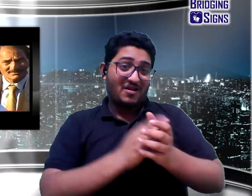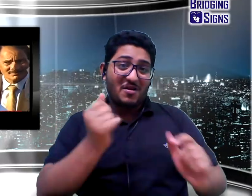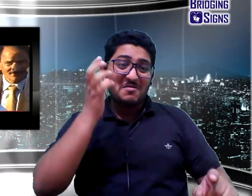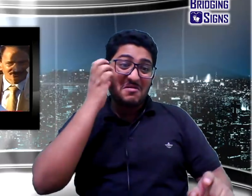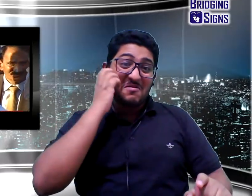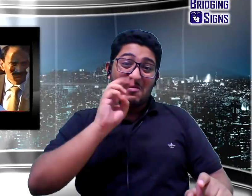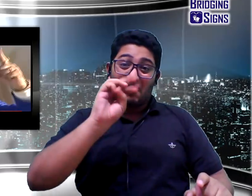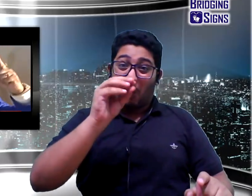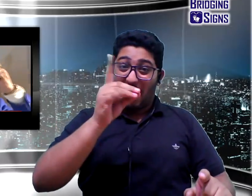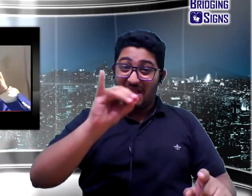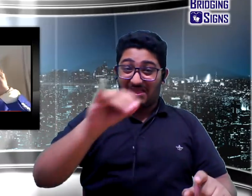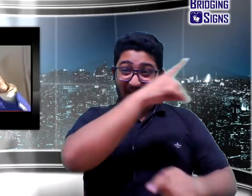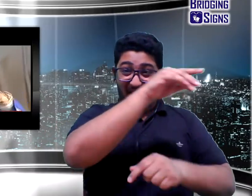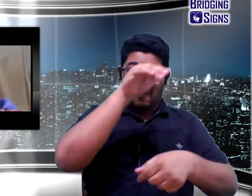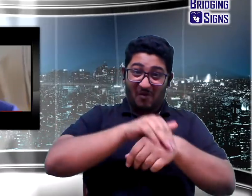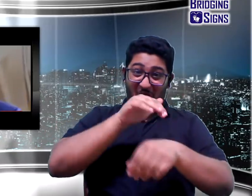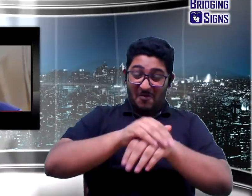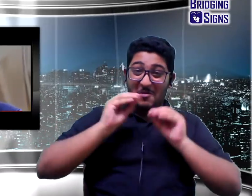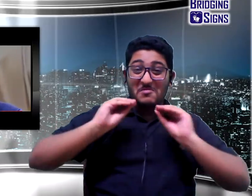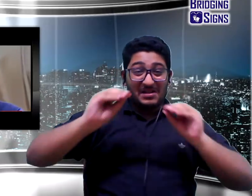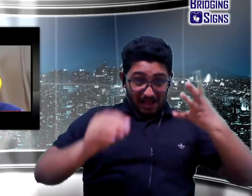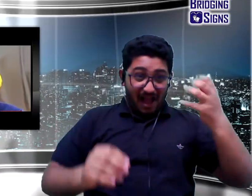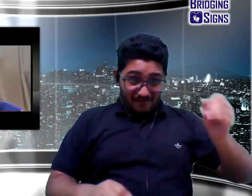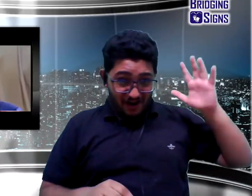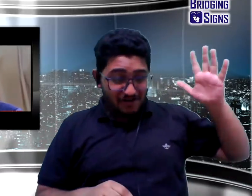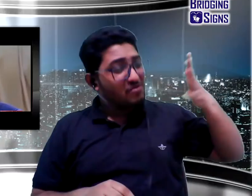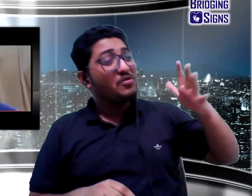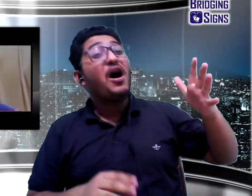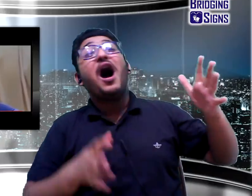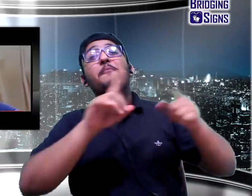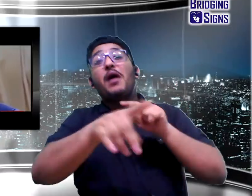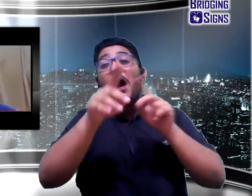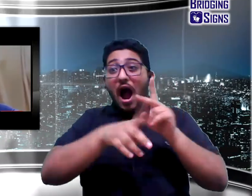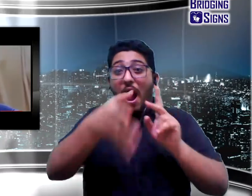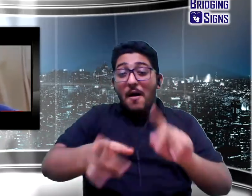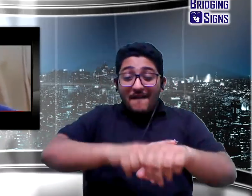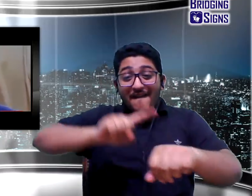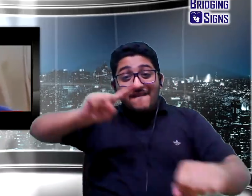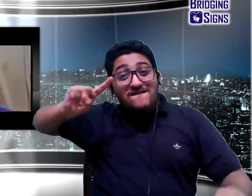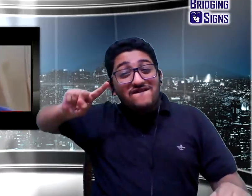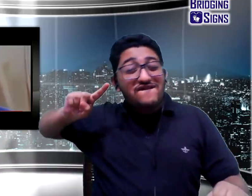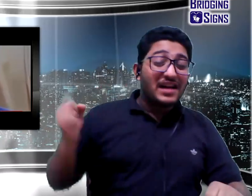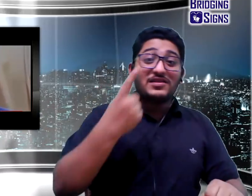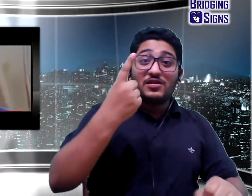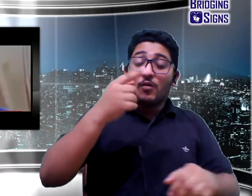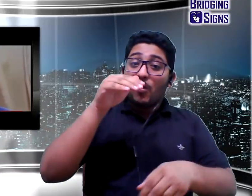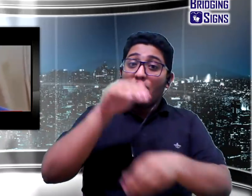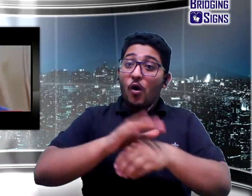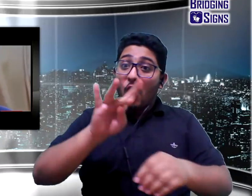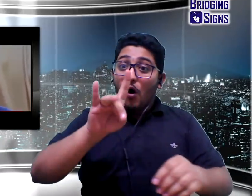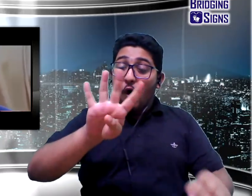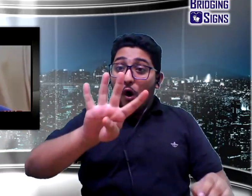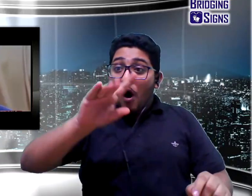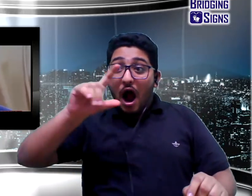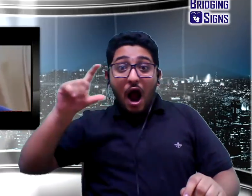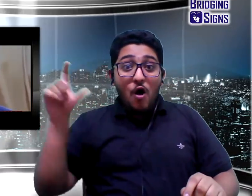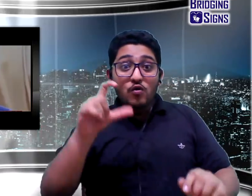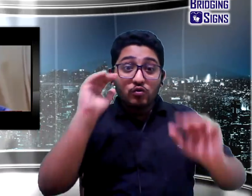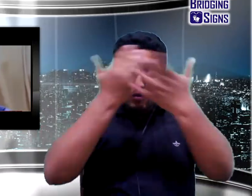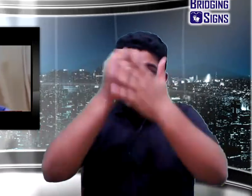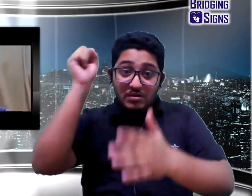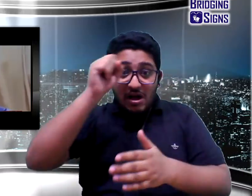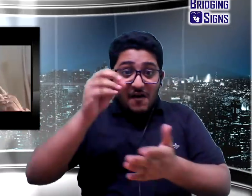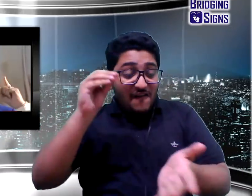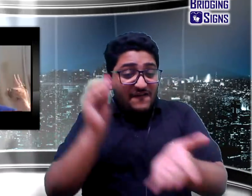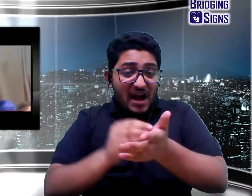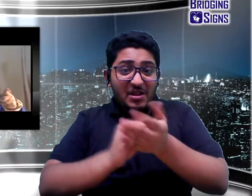नरेंद्र मोदी ने सरकारां लोकां दियां लोकां दे वास्ते, पर पहली बार किसे सरकार ने 14 करोड़ सिखां नूं तार